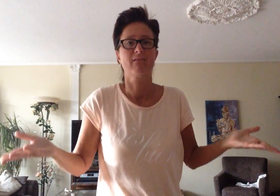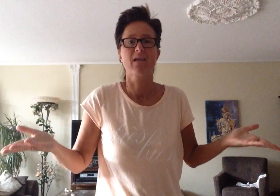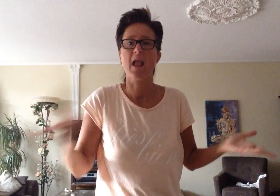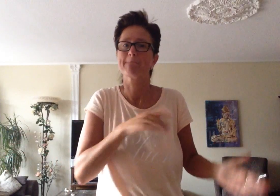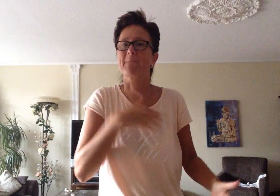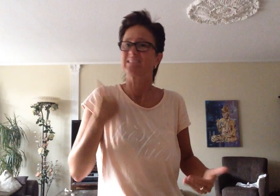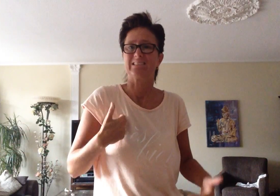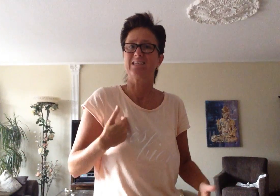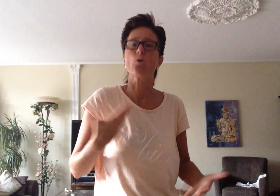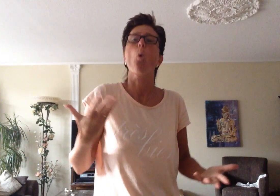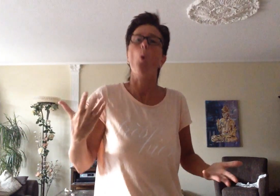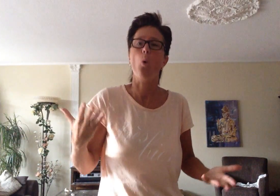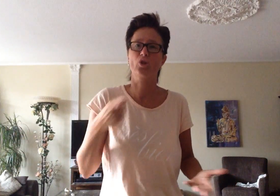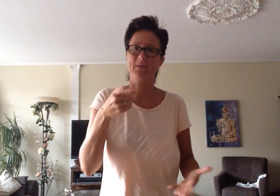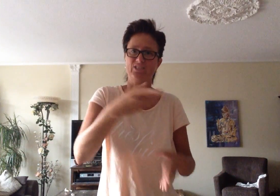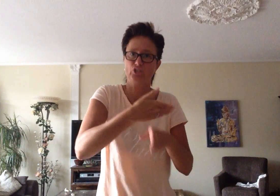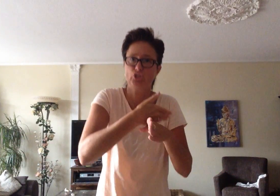Geen mens die dit ooit met je